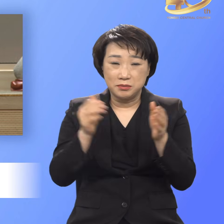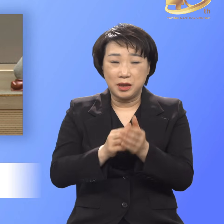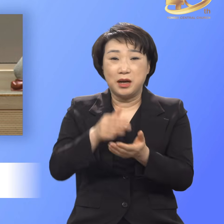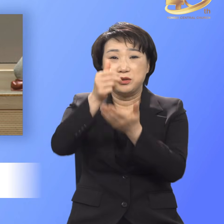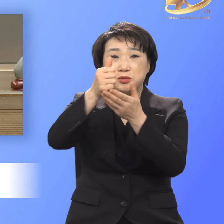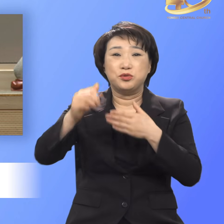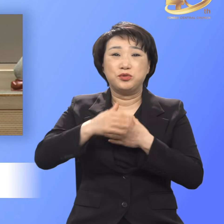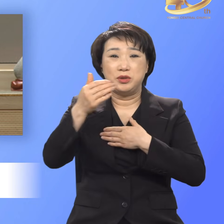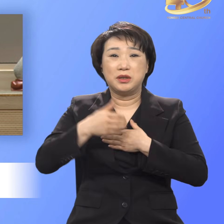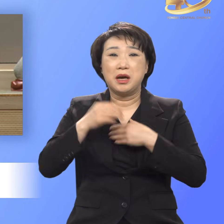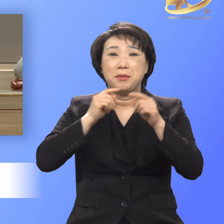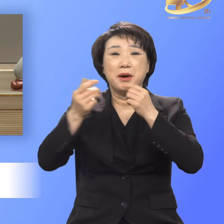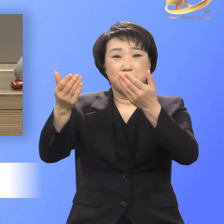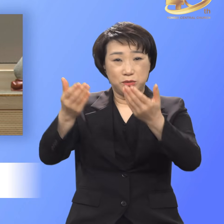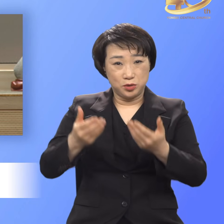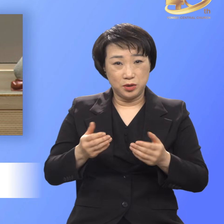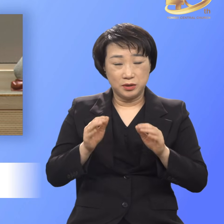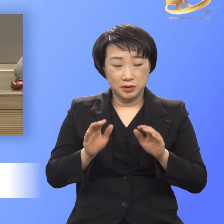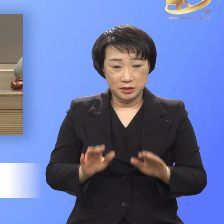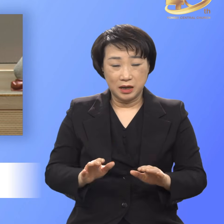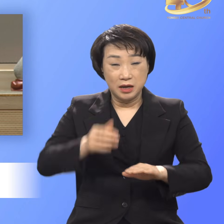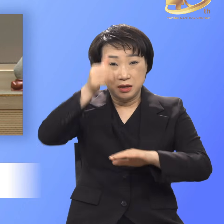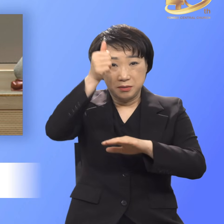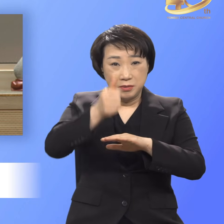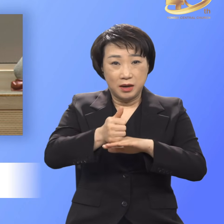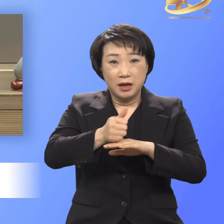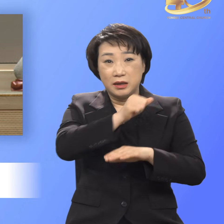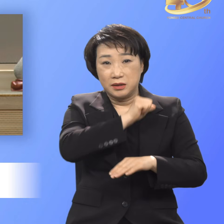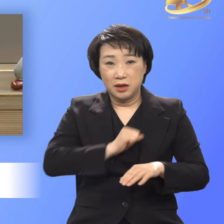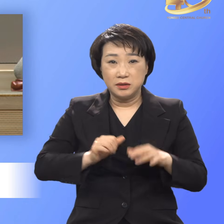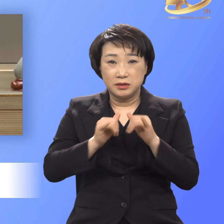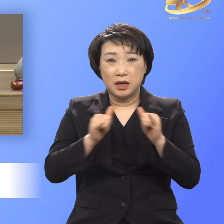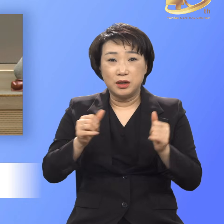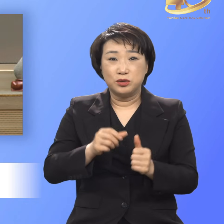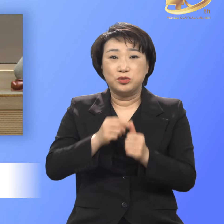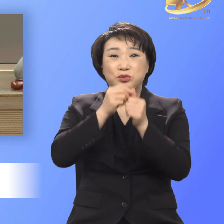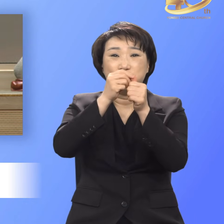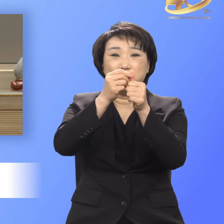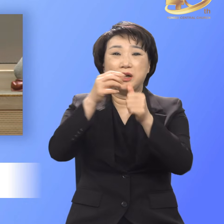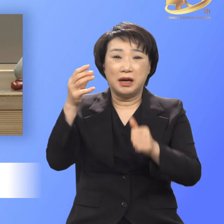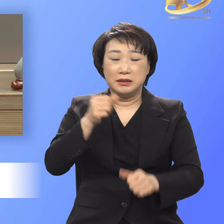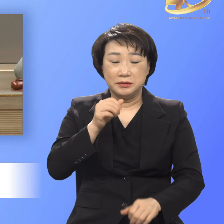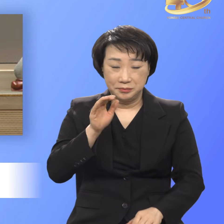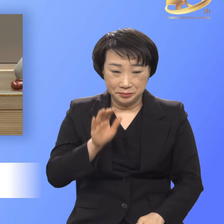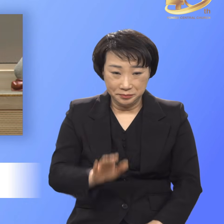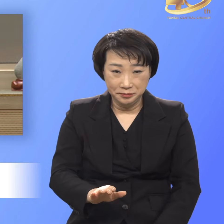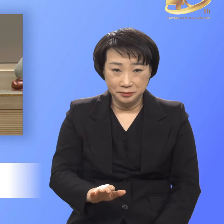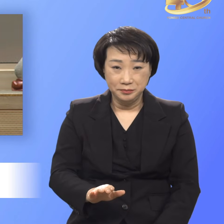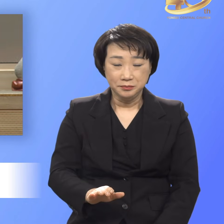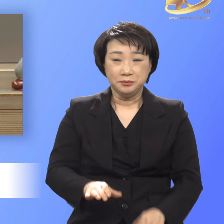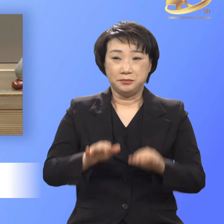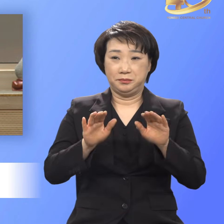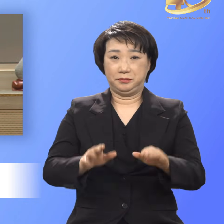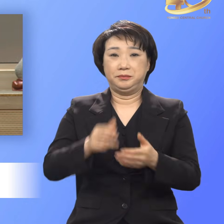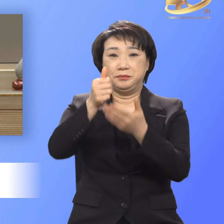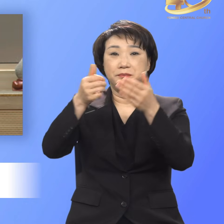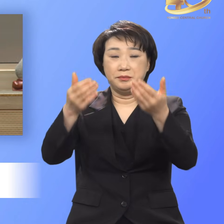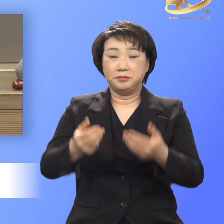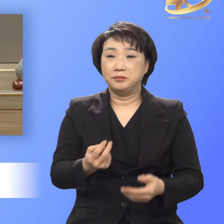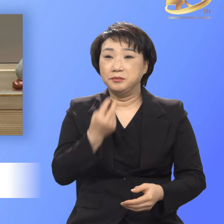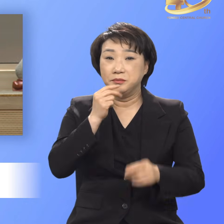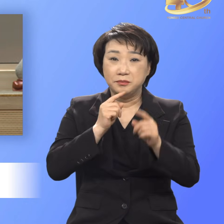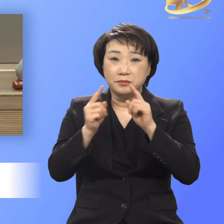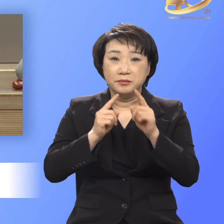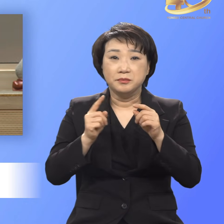주님 우리에게 말씀하여 주셨습니다. 끝까지 견디는 자는 구원을 얻으리라. 오늘 주가 주신 그